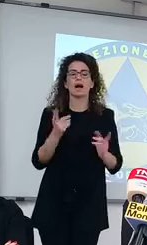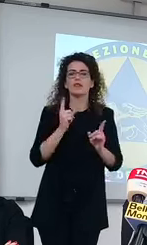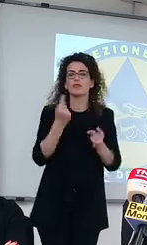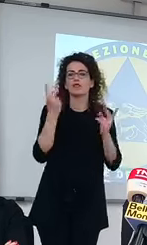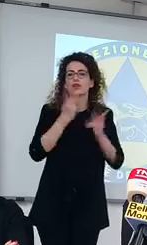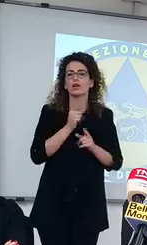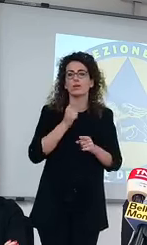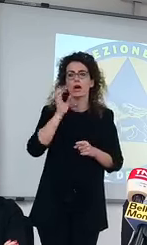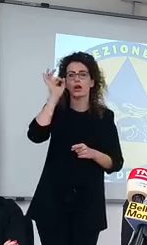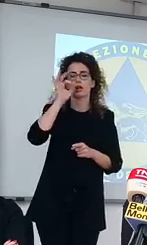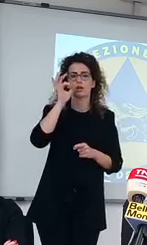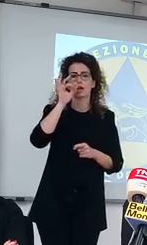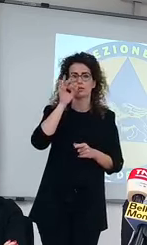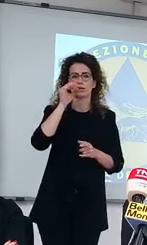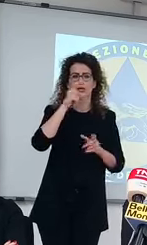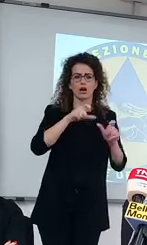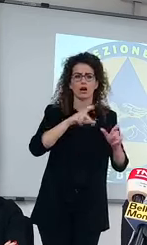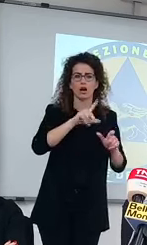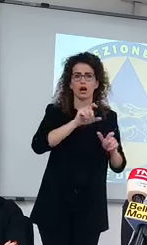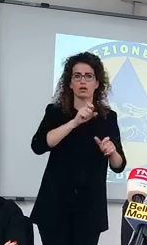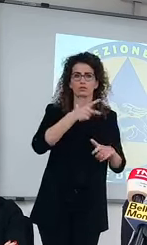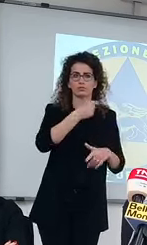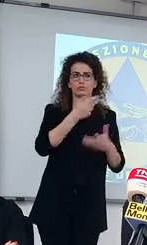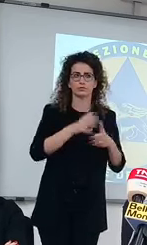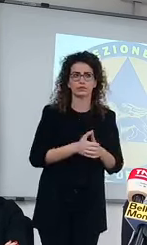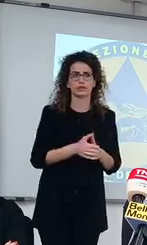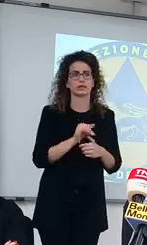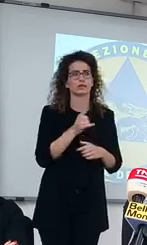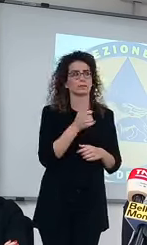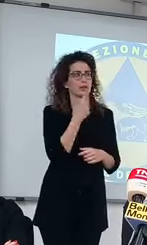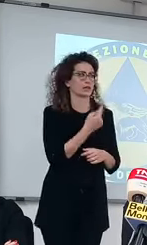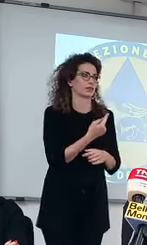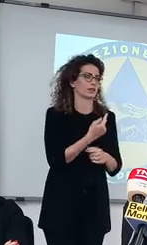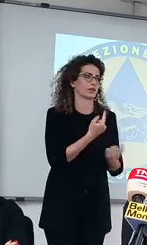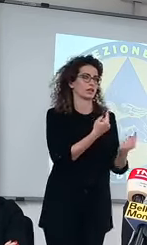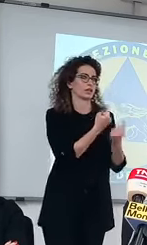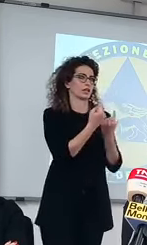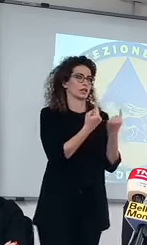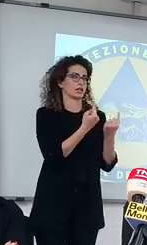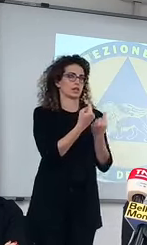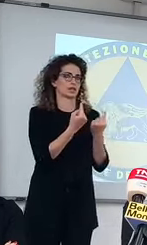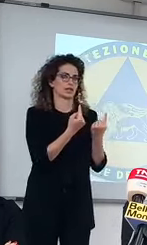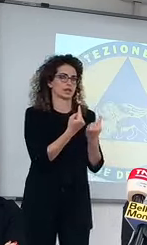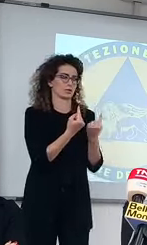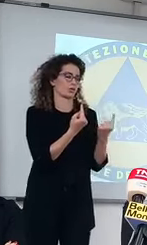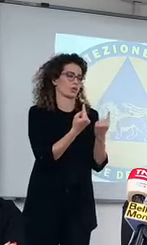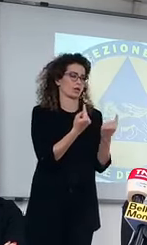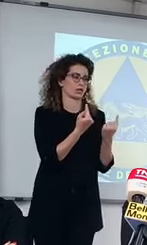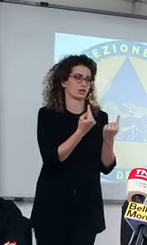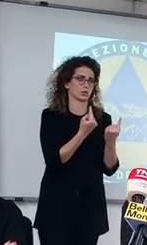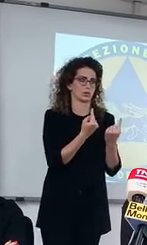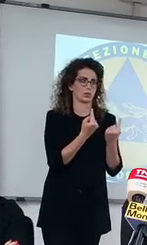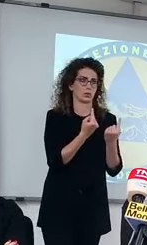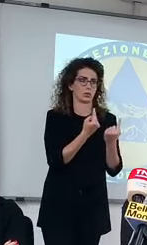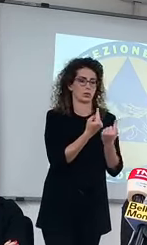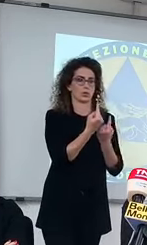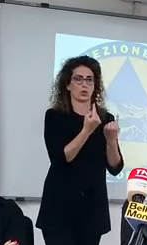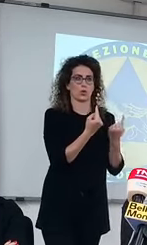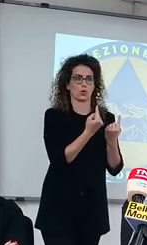però bisogna anche dire tutti gli eventi avversi che hanno avuto in Gran Bretagna che nessuno mai dice. C'è un report in cui si